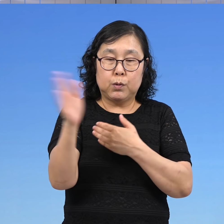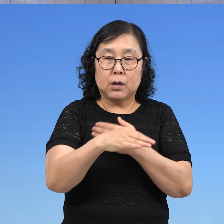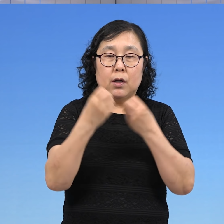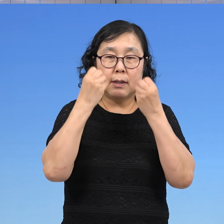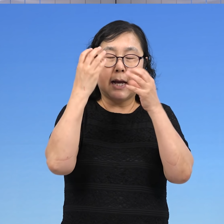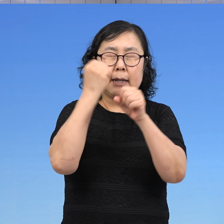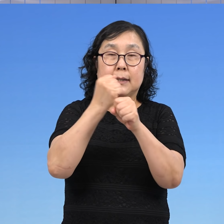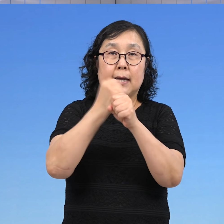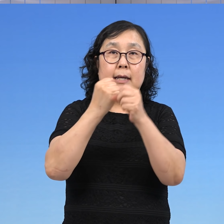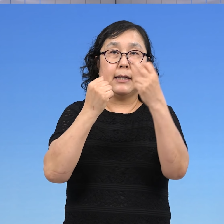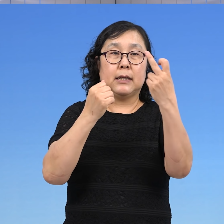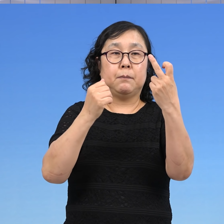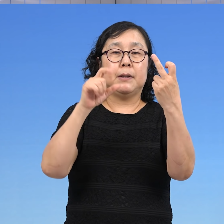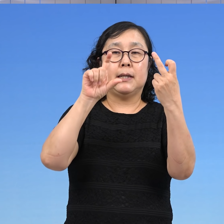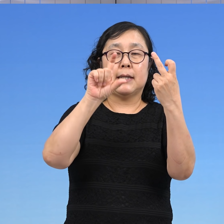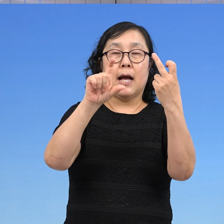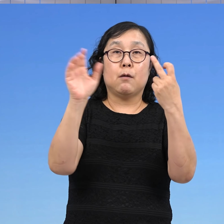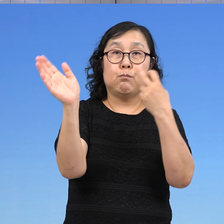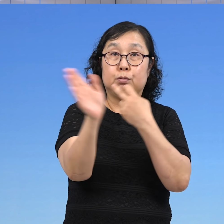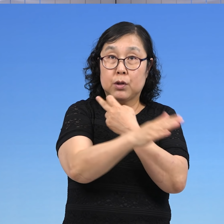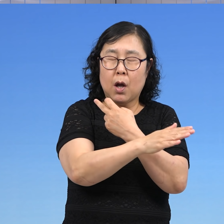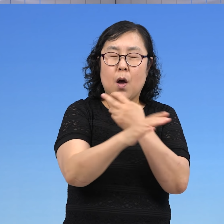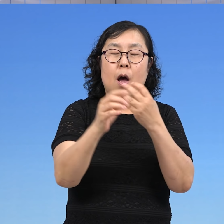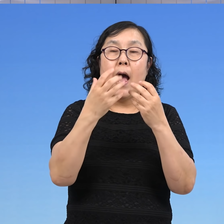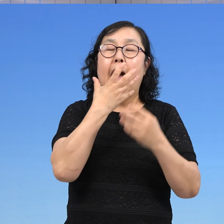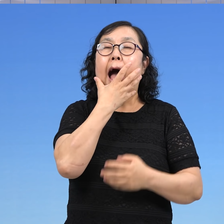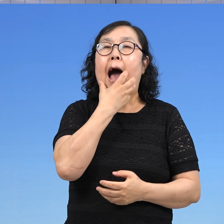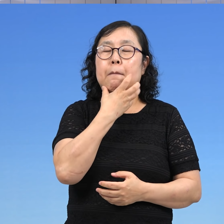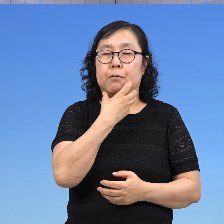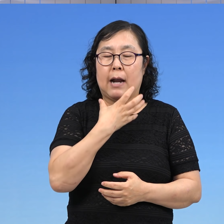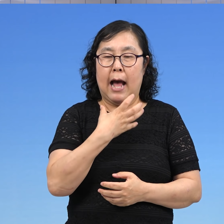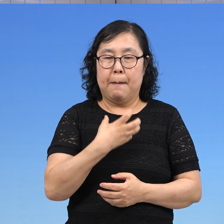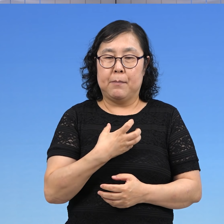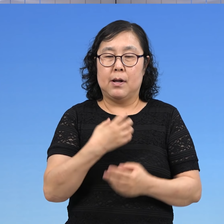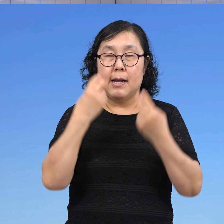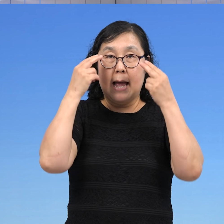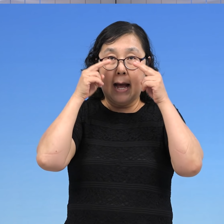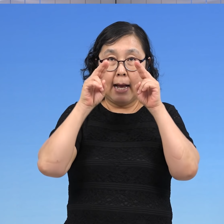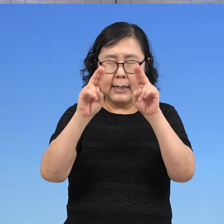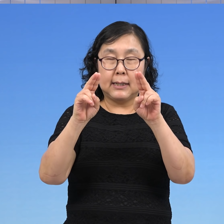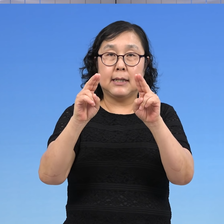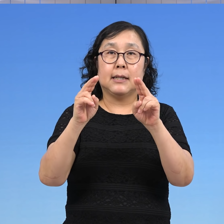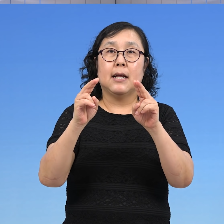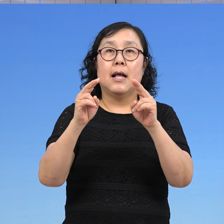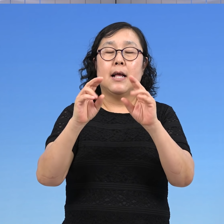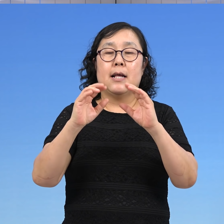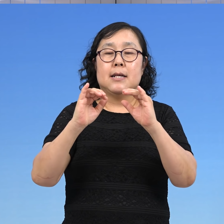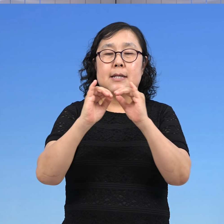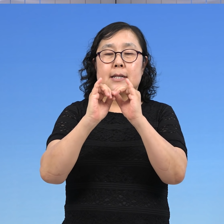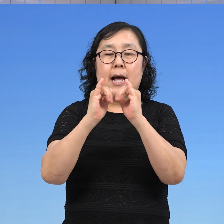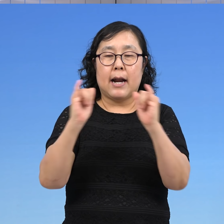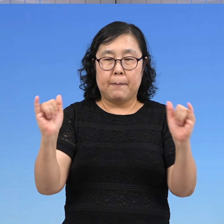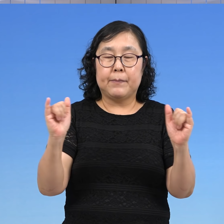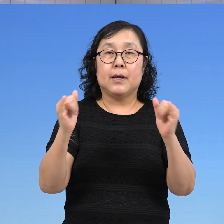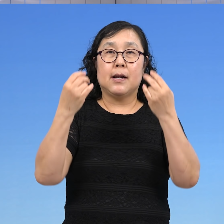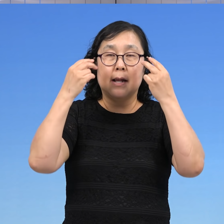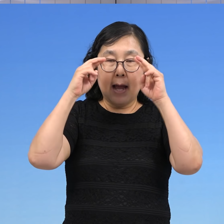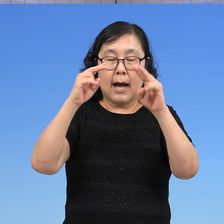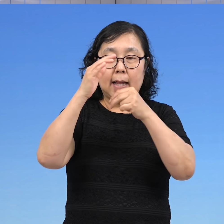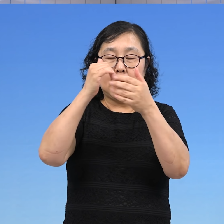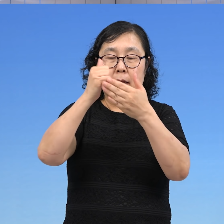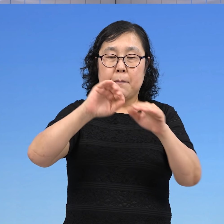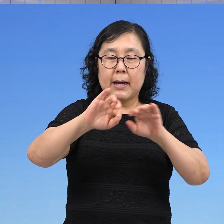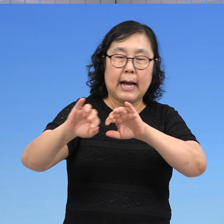때부터 창세기 12장에서 아브라함을 향하신 믿음의 조상이라고 이끌어주는 아브라함을 향하신 인류를 향한 하나님의